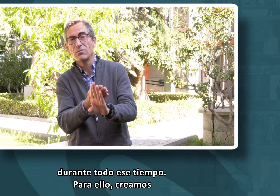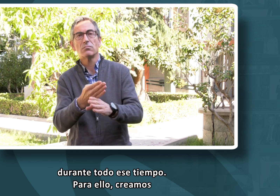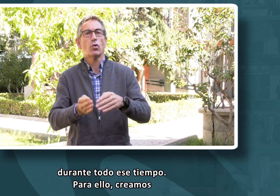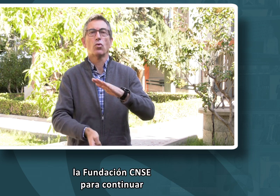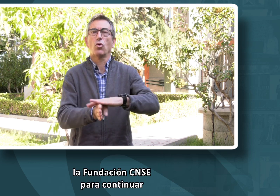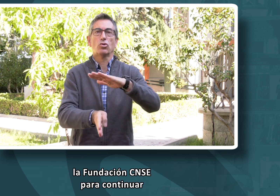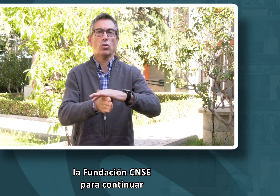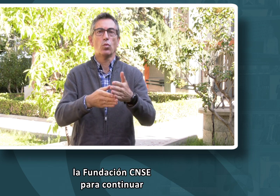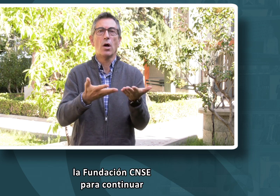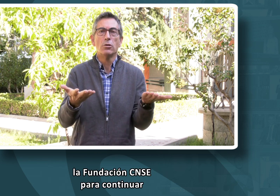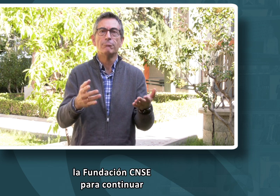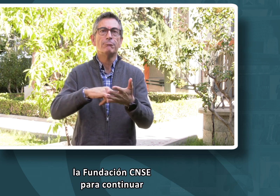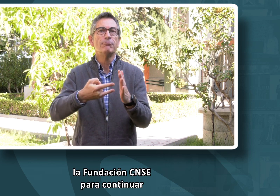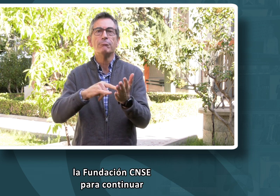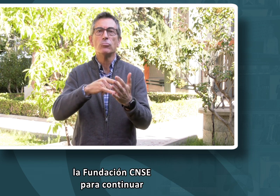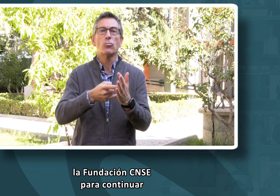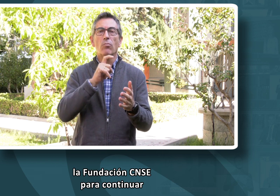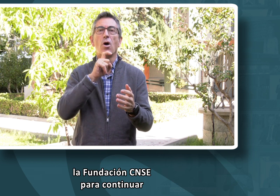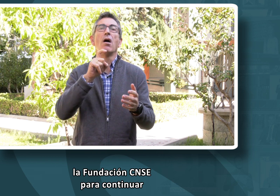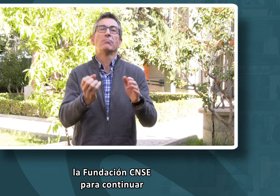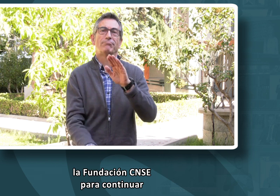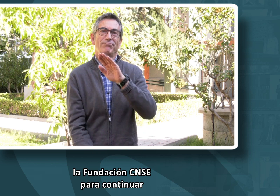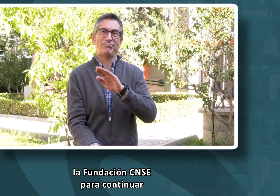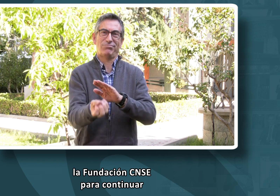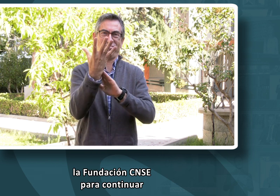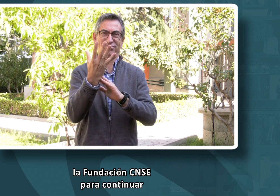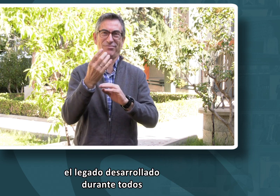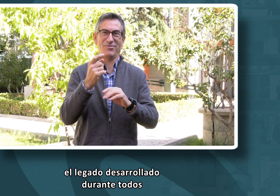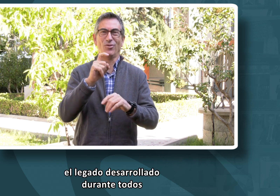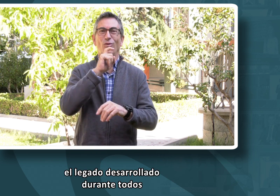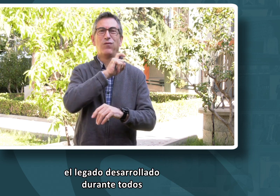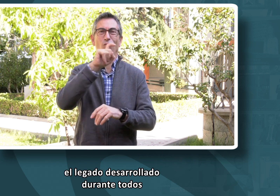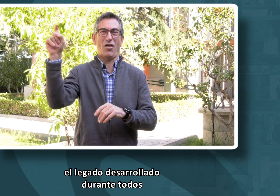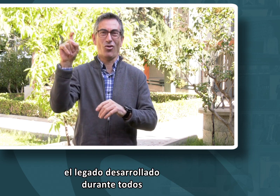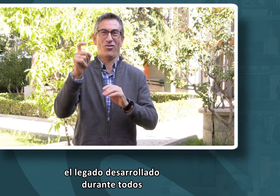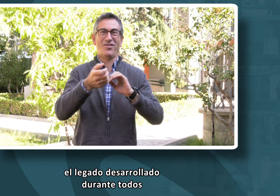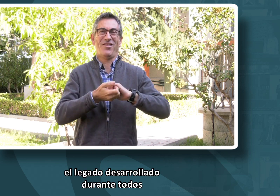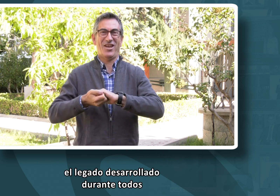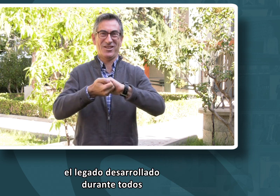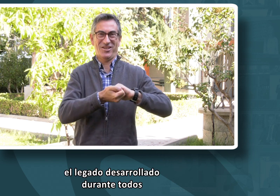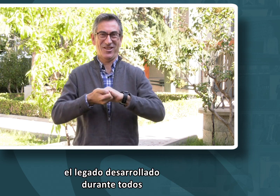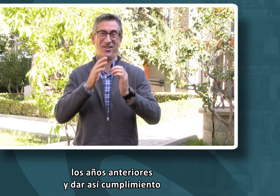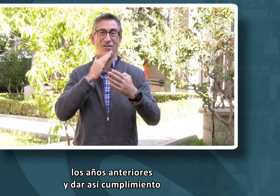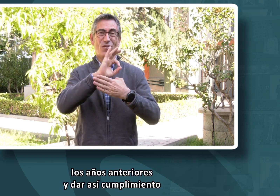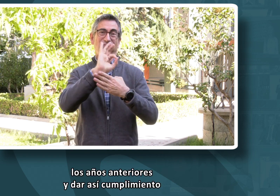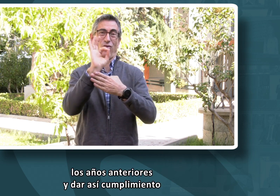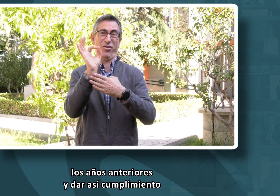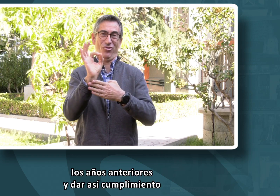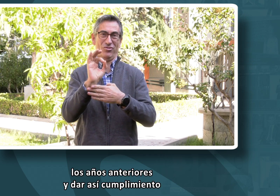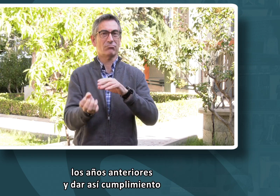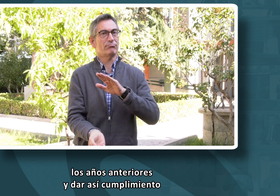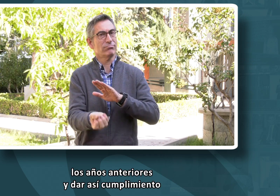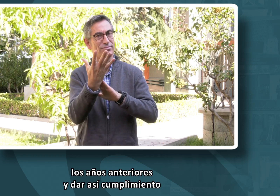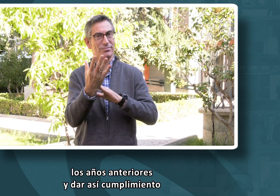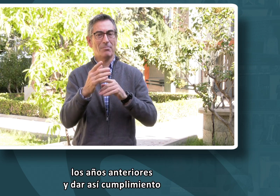Para ello, creamos la Fundación CNSE, para continuar el legado desarrollado durante